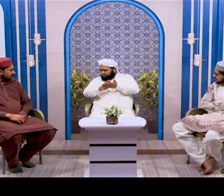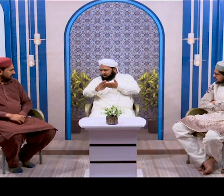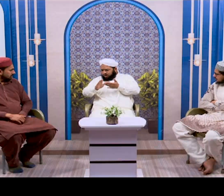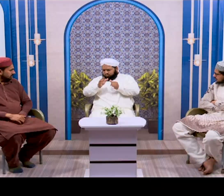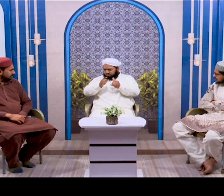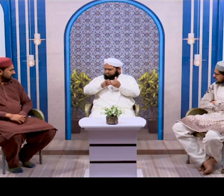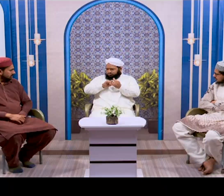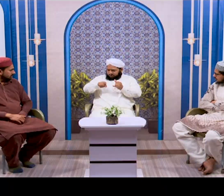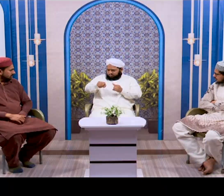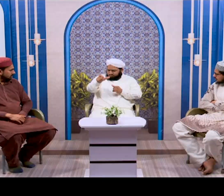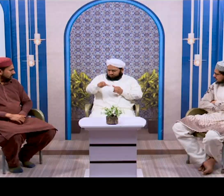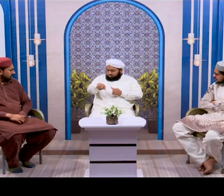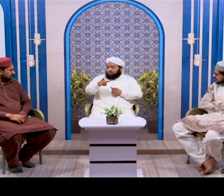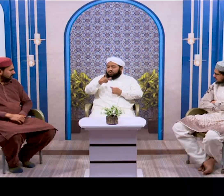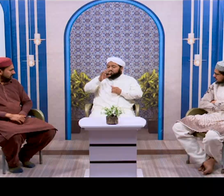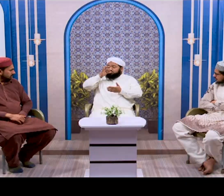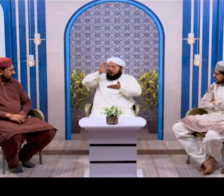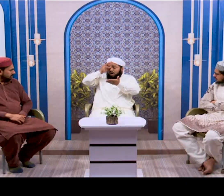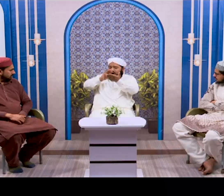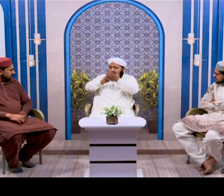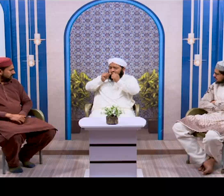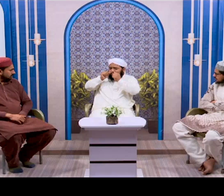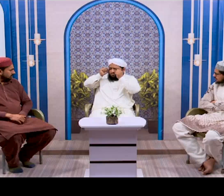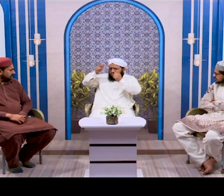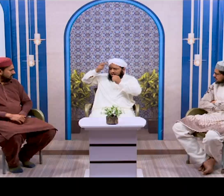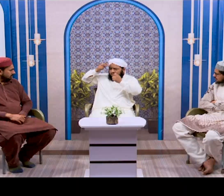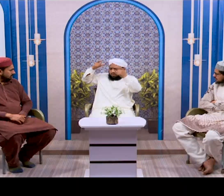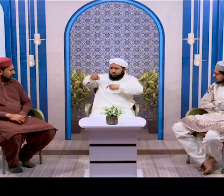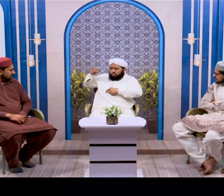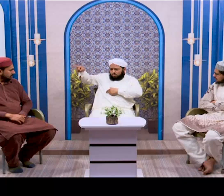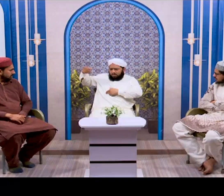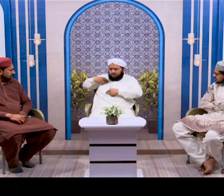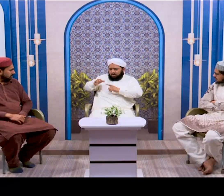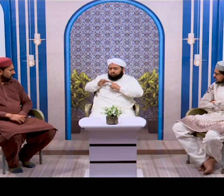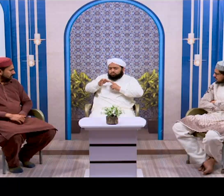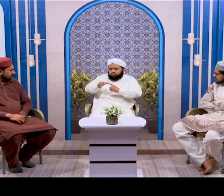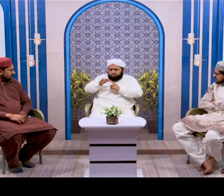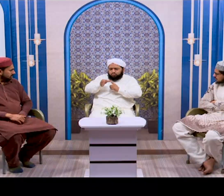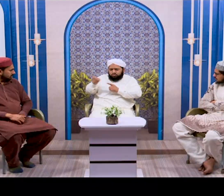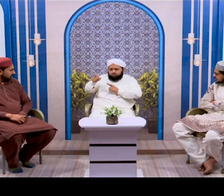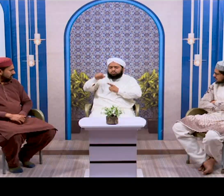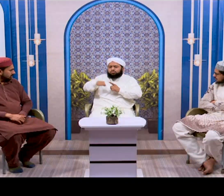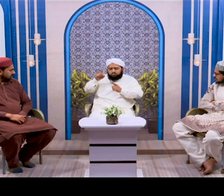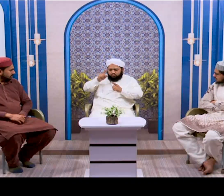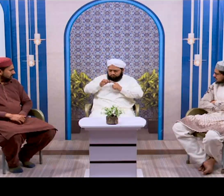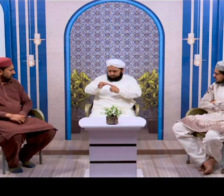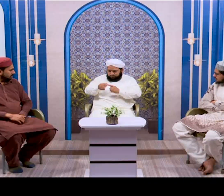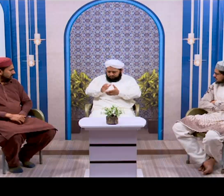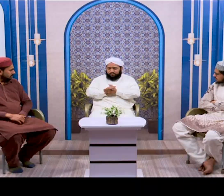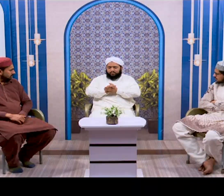رسول خدا صلی اللہ علیہ وآلہ وصحبہ وسلم کے بارے میں کچھ سوالات کیے۔ حضرت ابو سفیان رضی اللہ عنہ